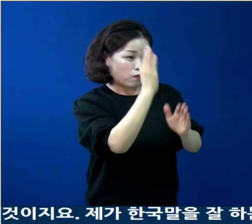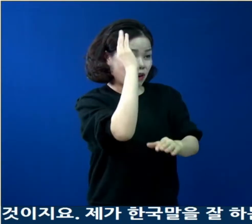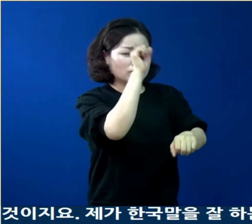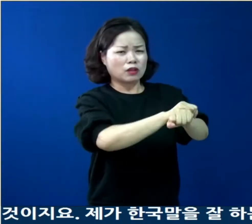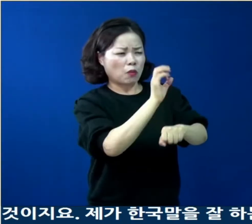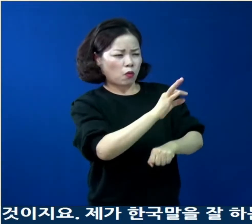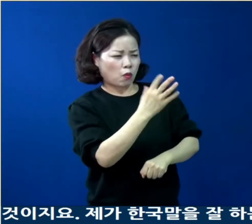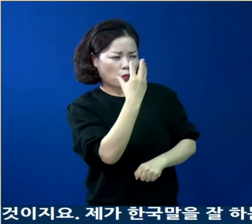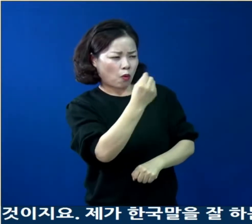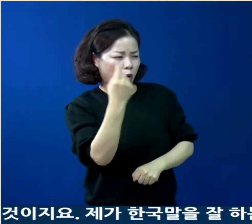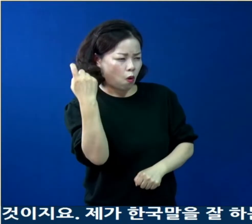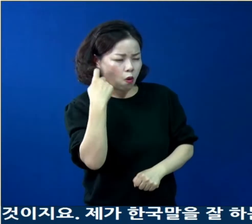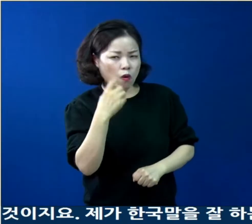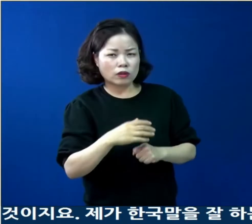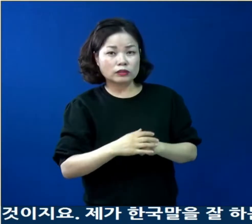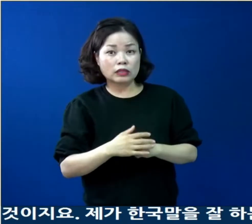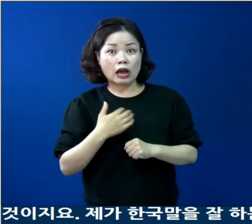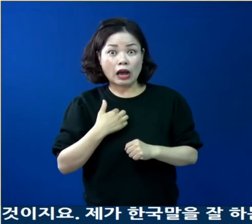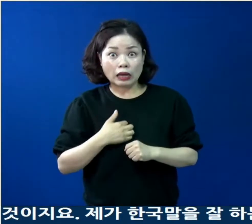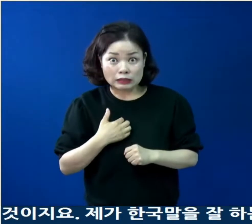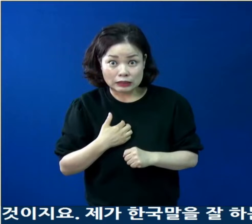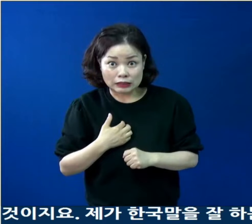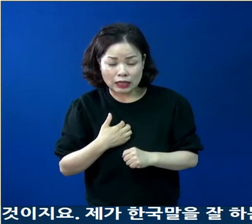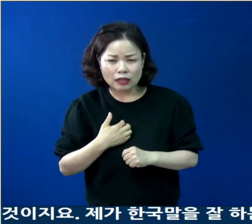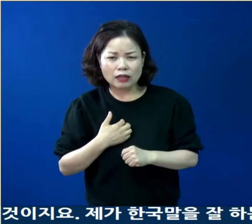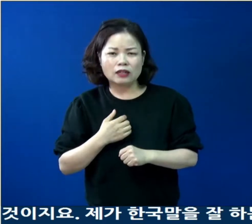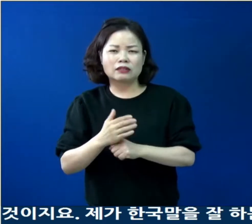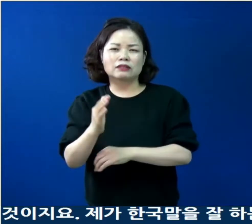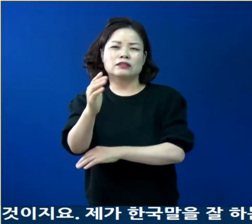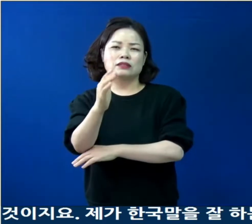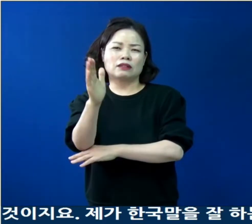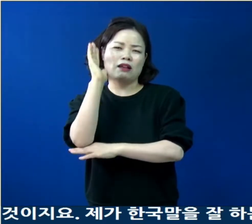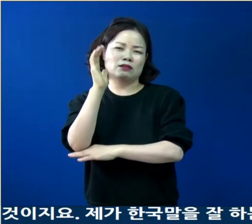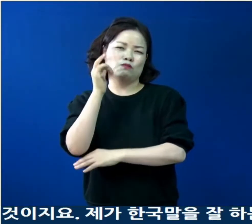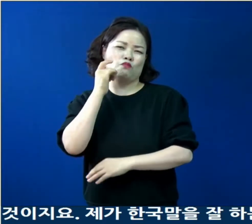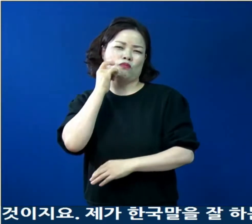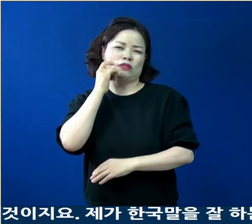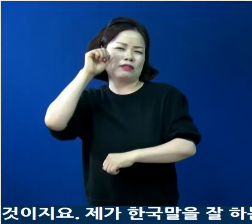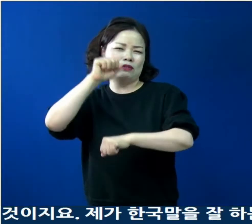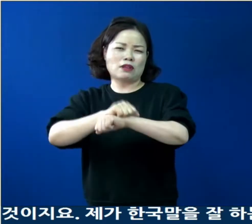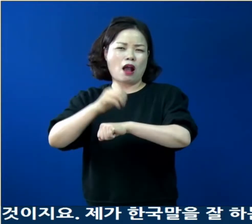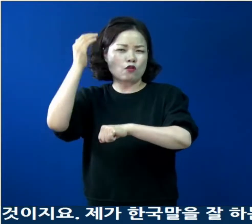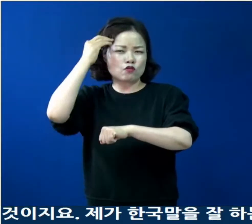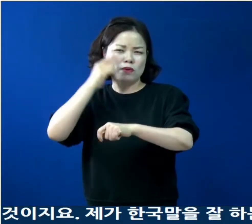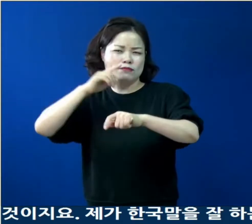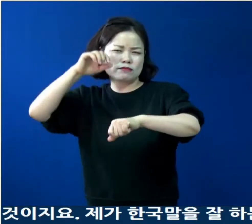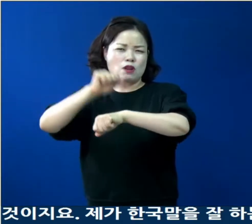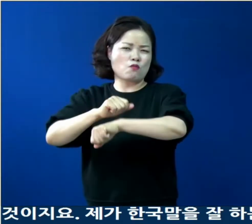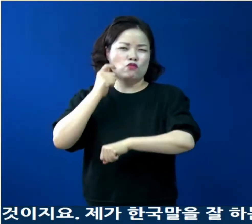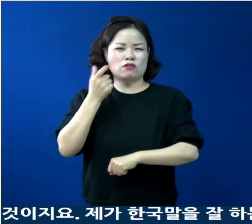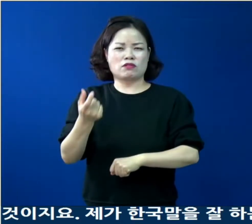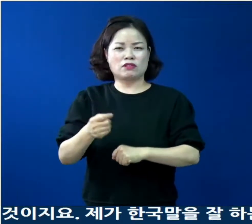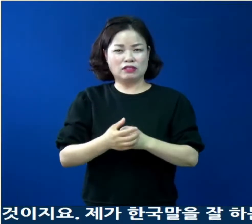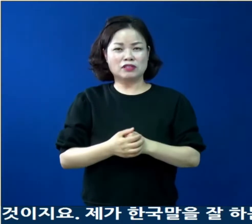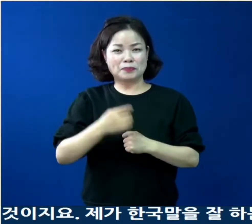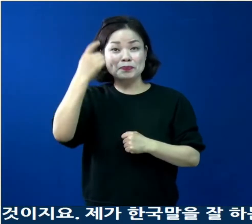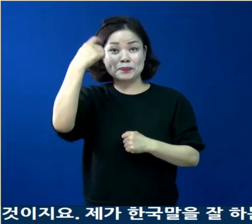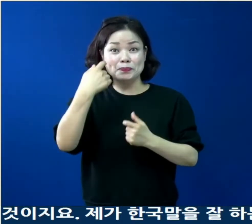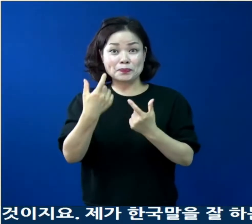저는 들으면 무슨 말인지 아는데 제가 그렇게 하지는 못하겠습니다. 이게 언어라는 게